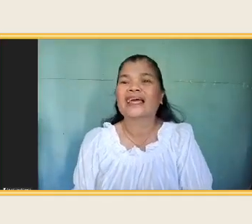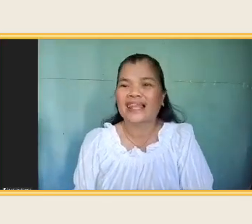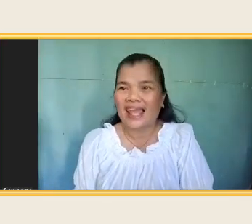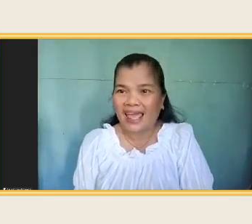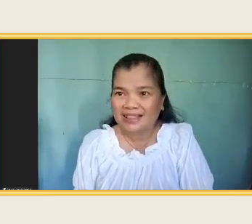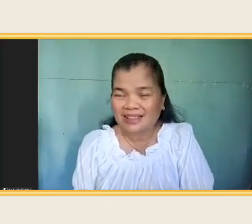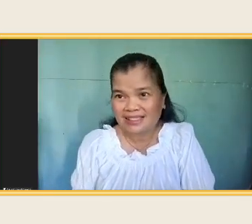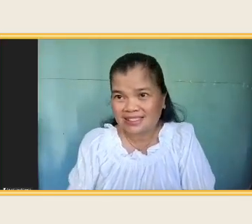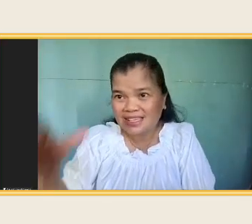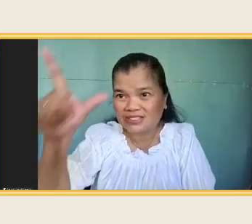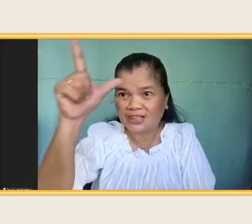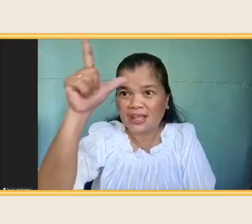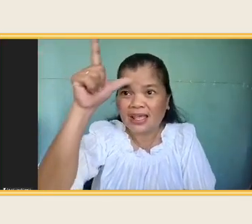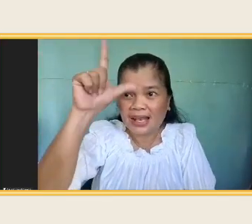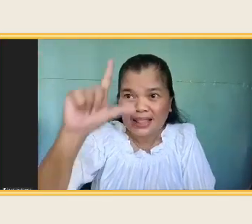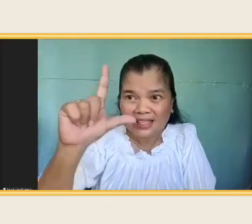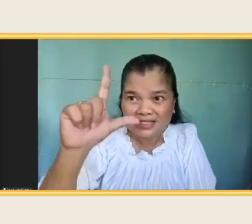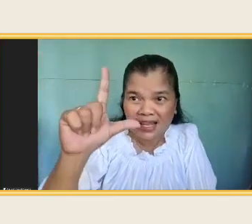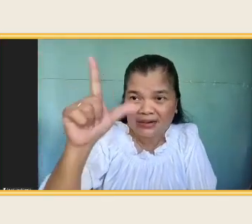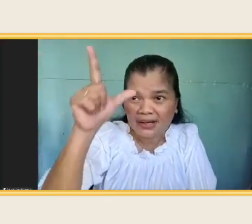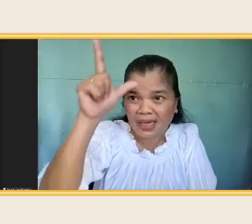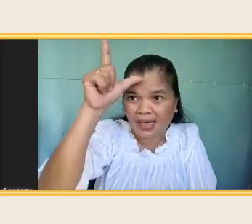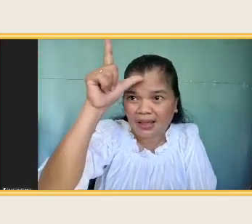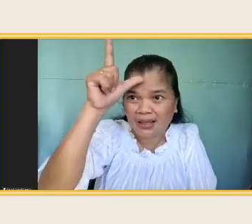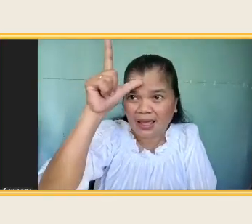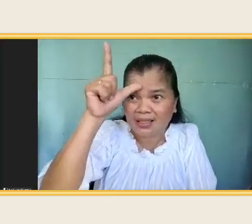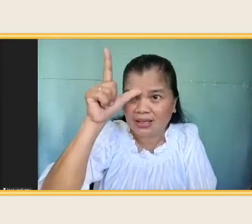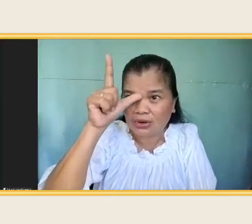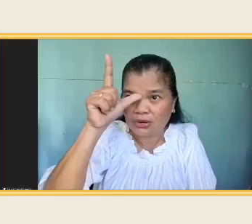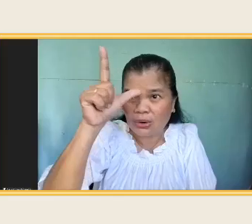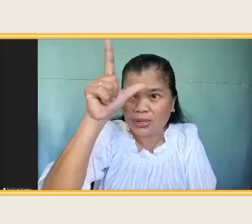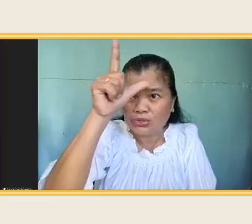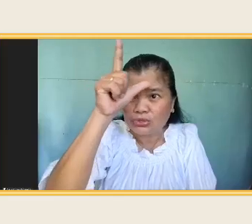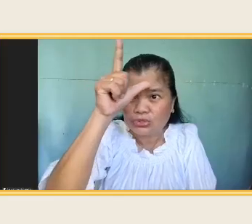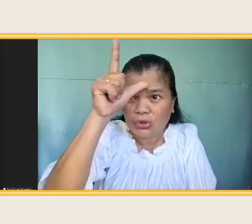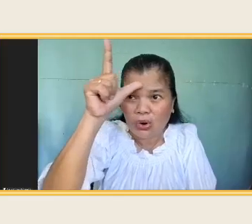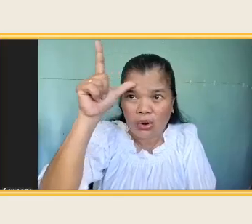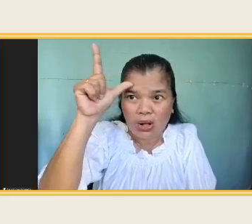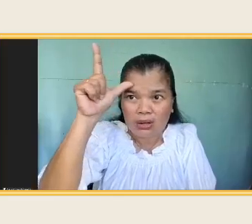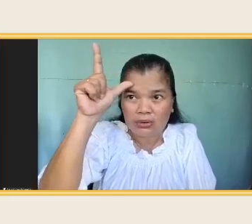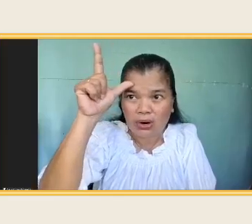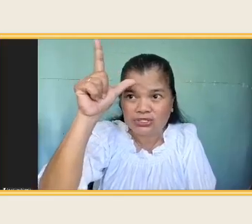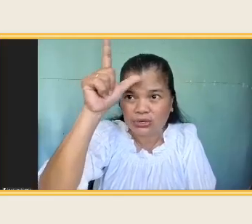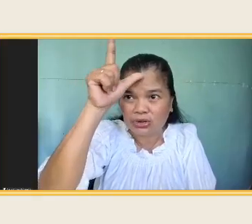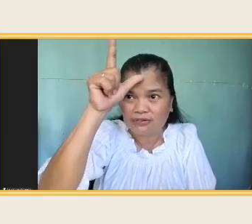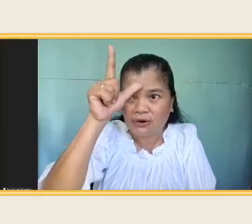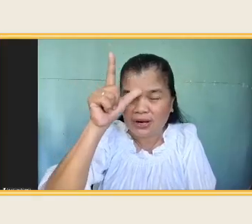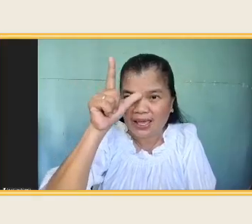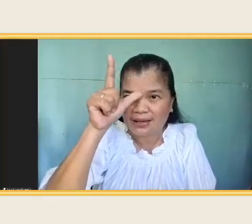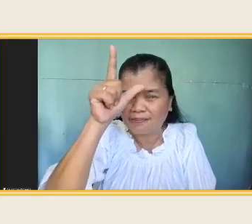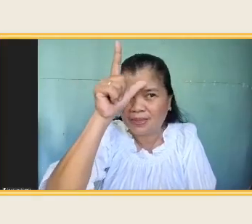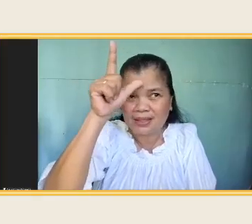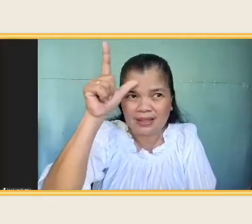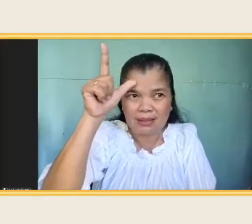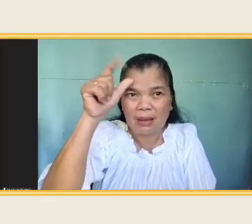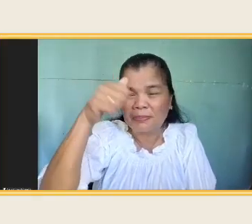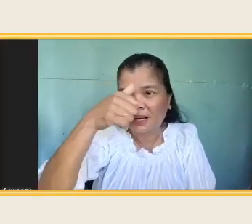1, Lent season. Lent is letter L, and then you're going to draw a cross on your